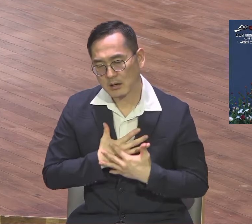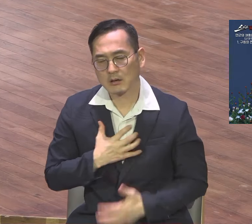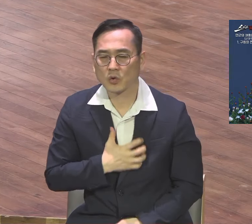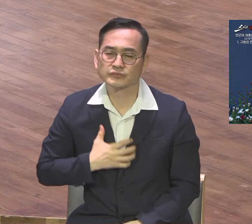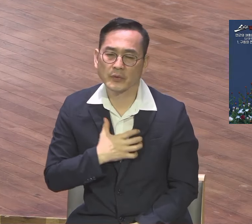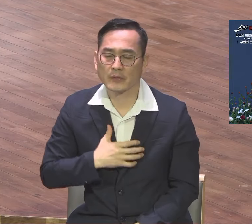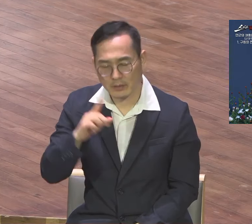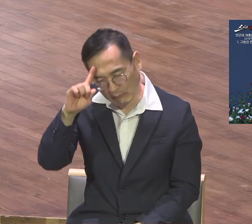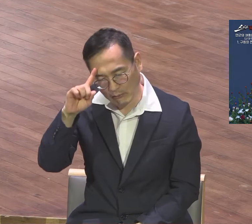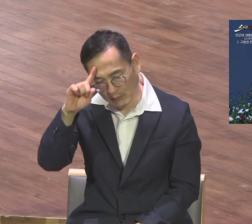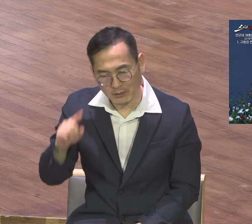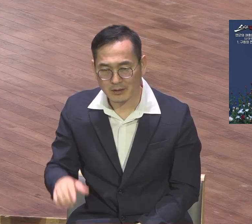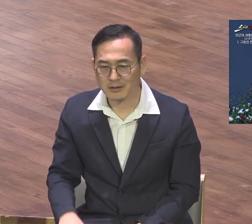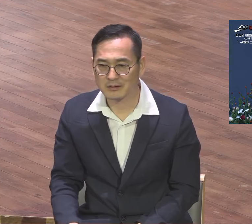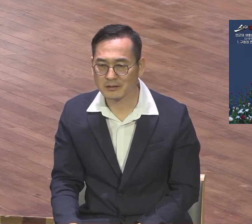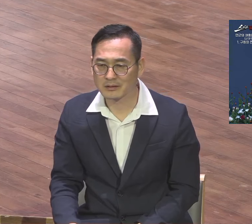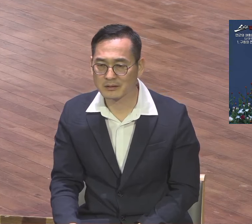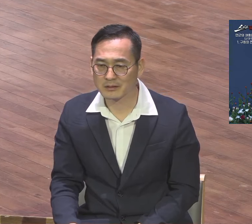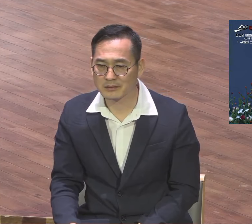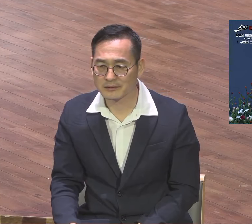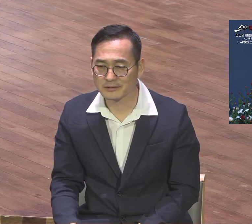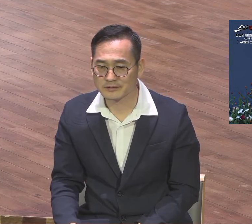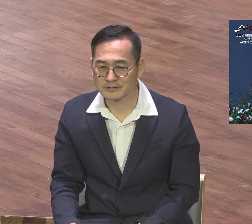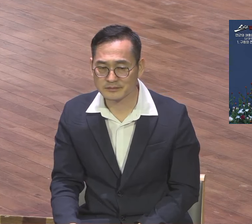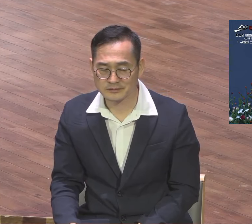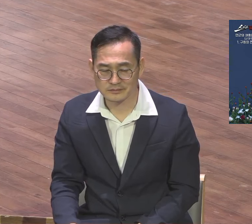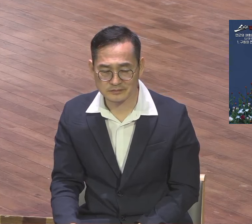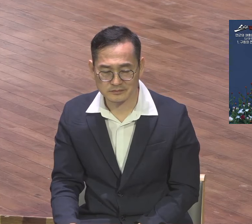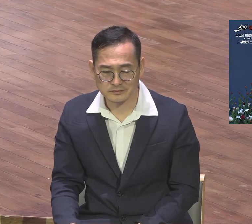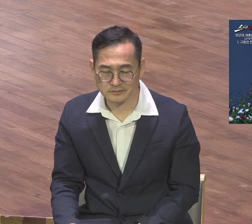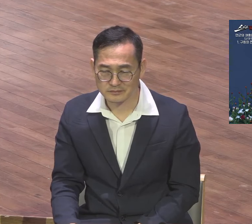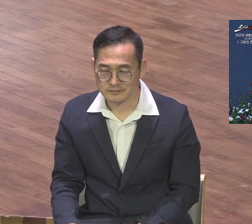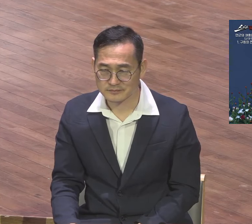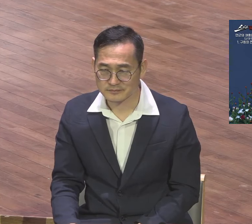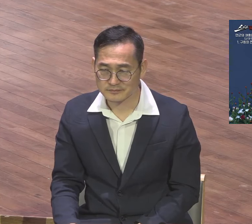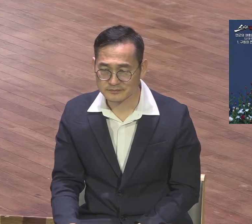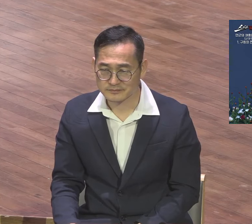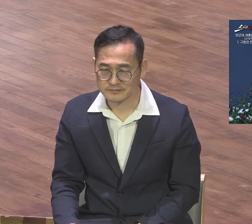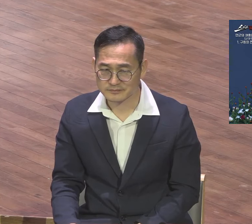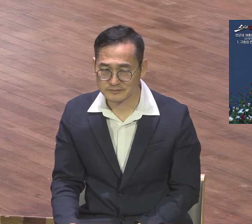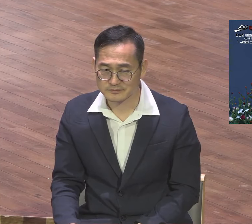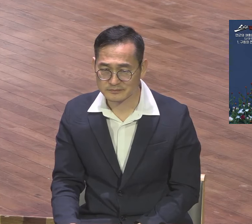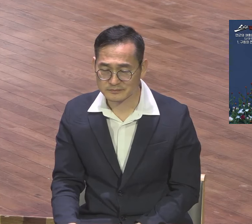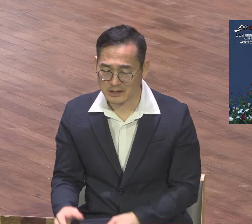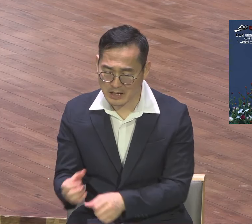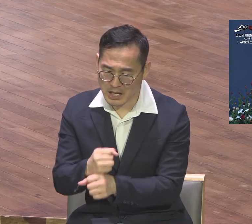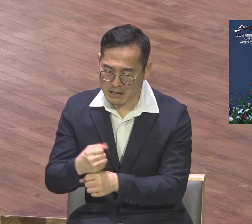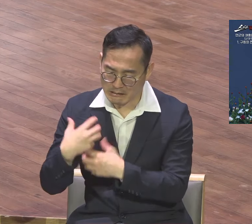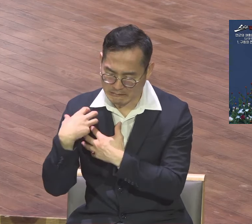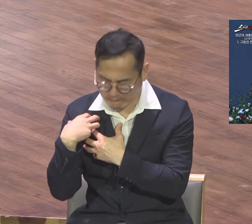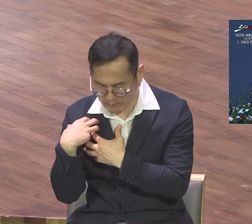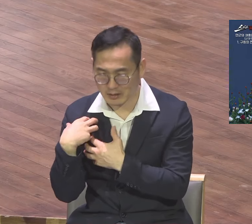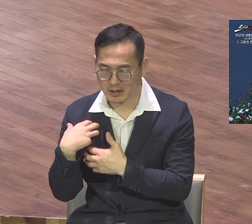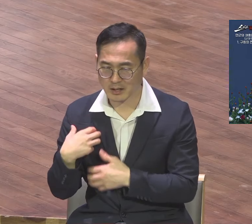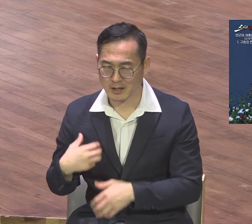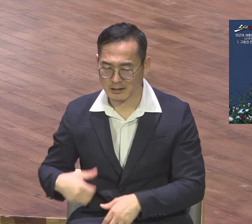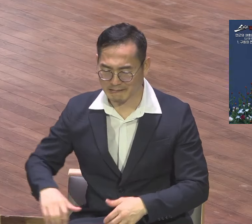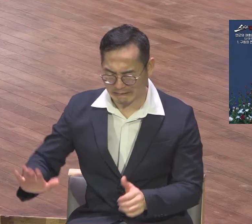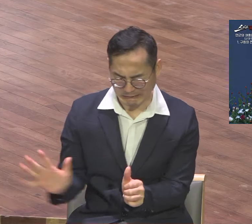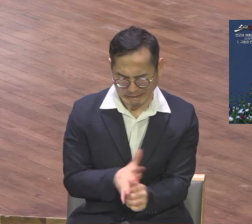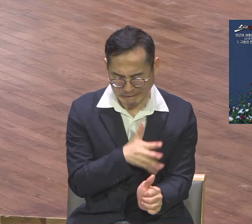늘 손해보게 만들었습니다. 요런 미디안, 이 무거운 멍에 압제, 이것을